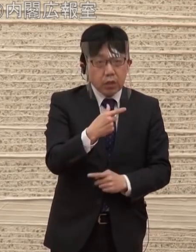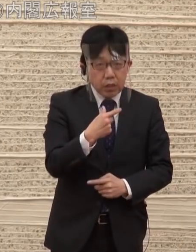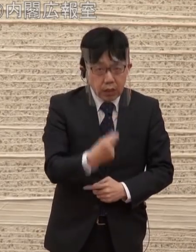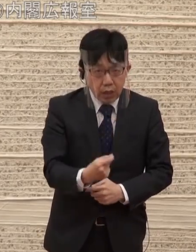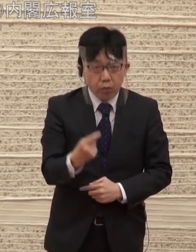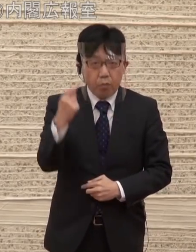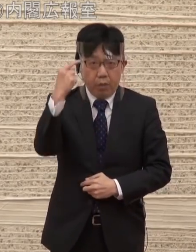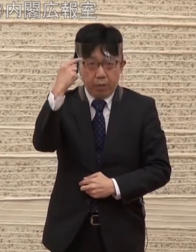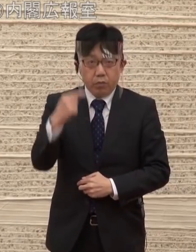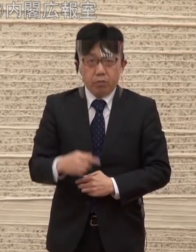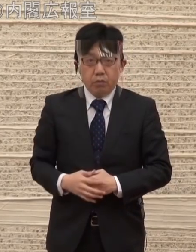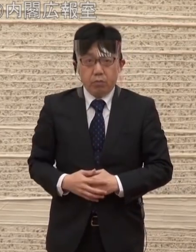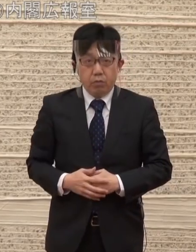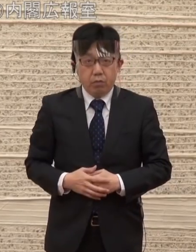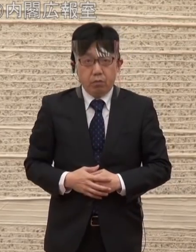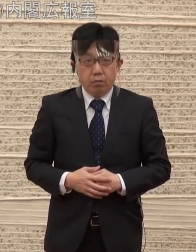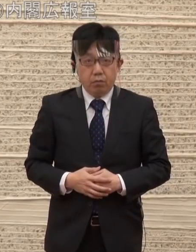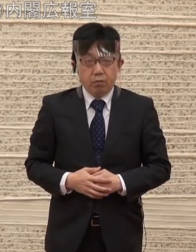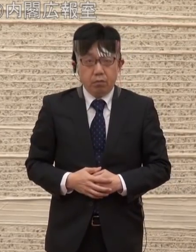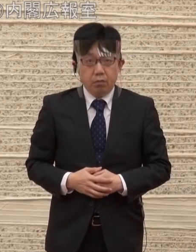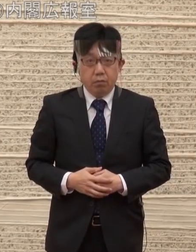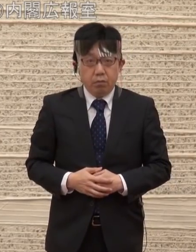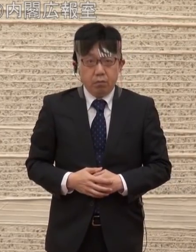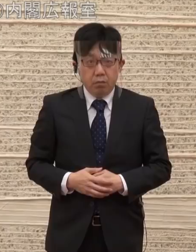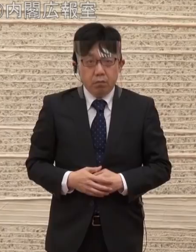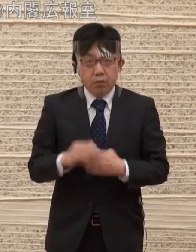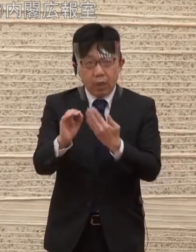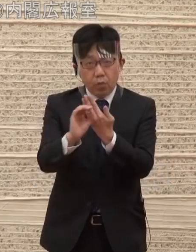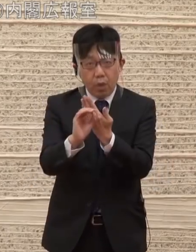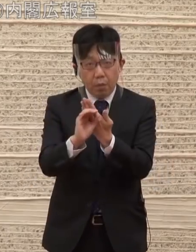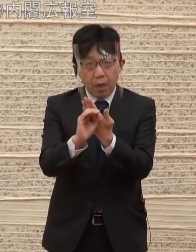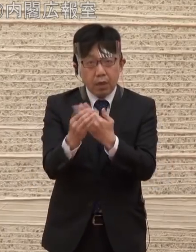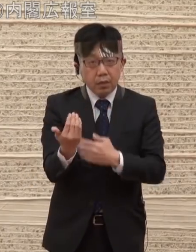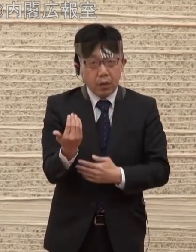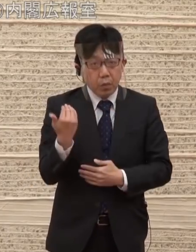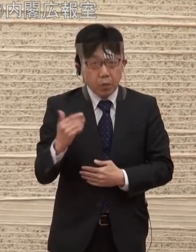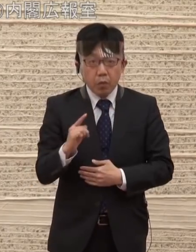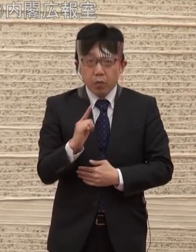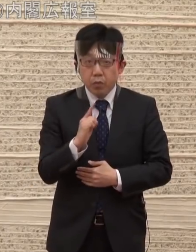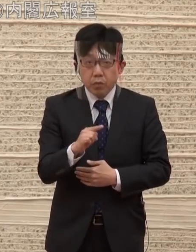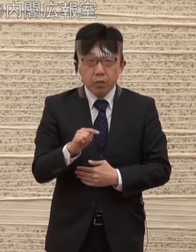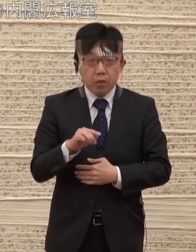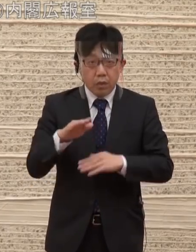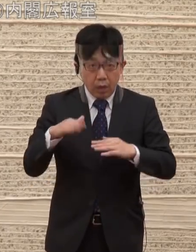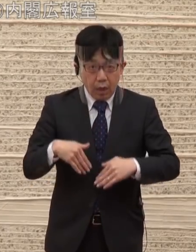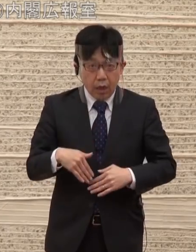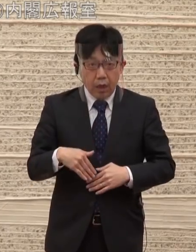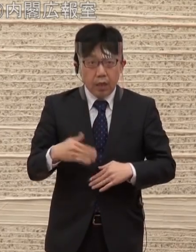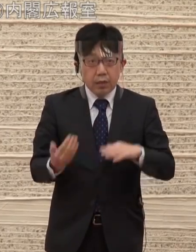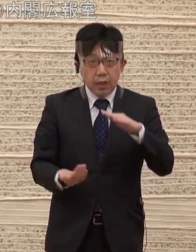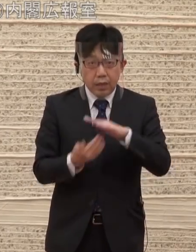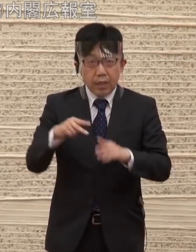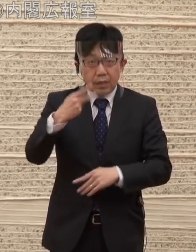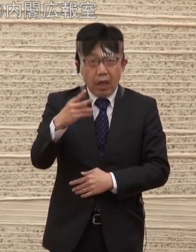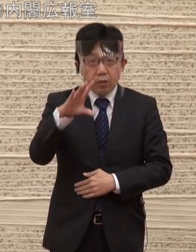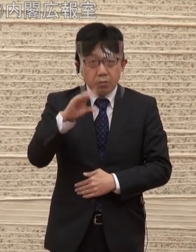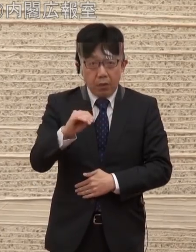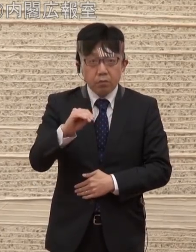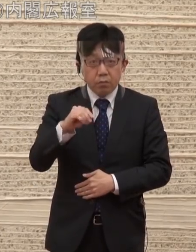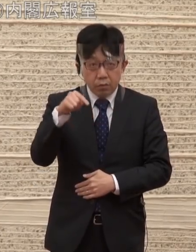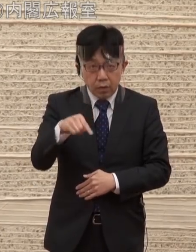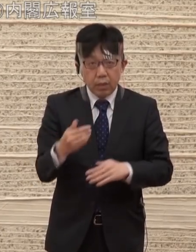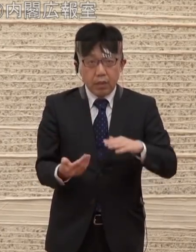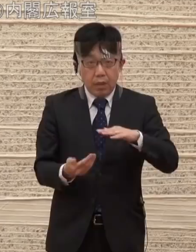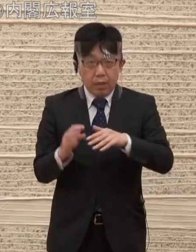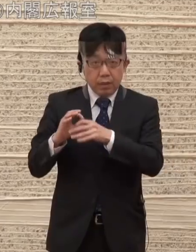おもいます例えばですね先ほど申し上げました最大200万円の持続か給付金